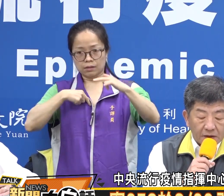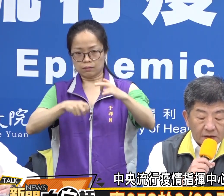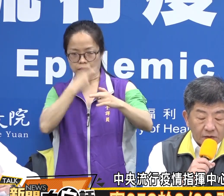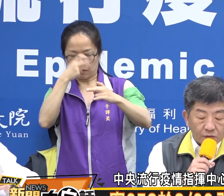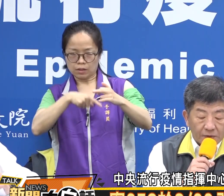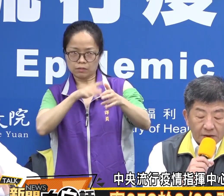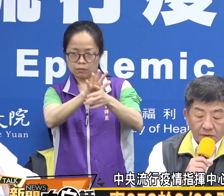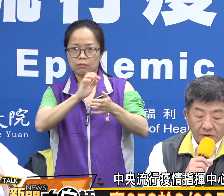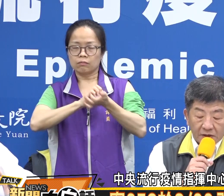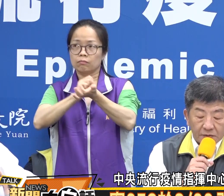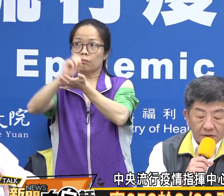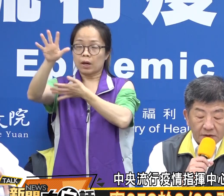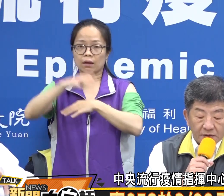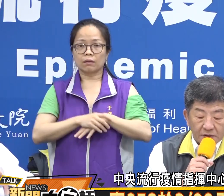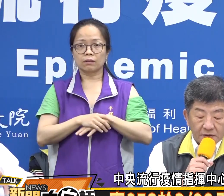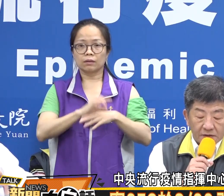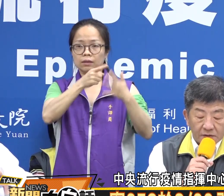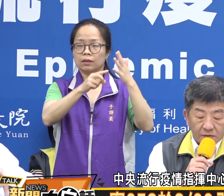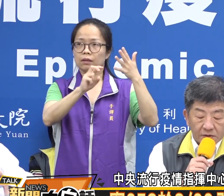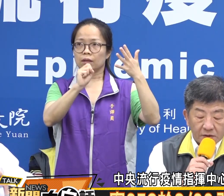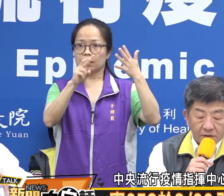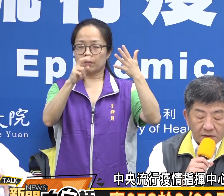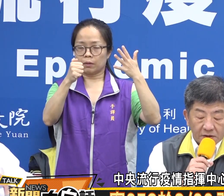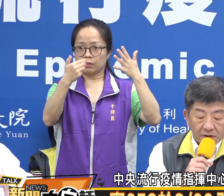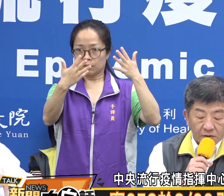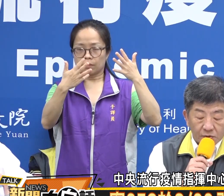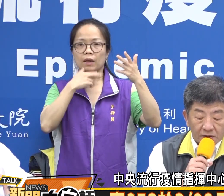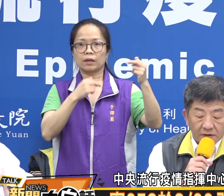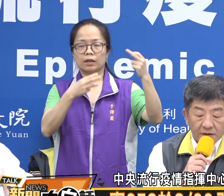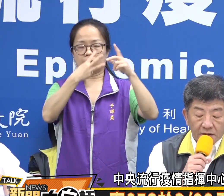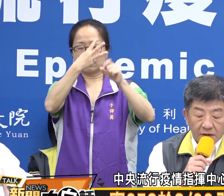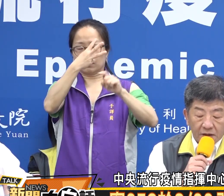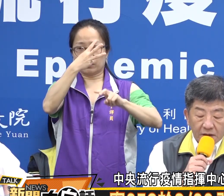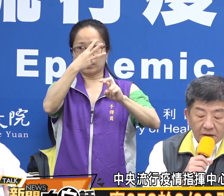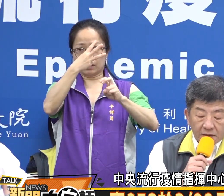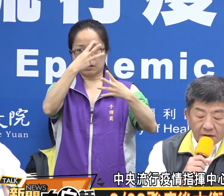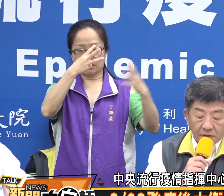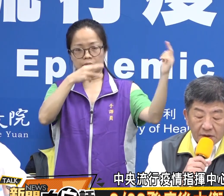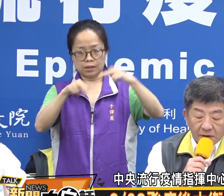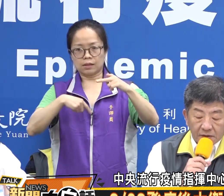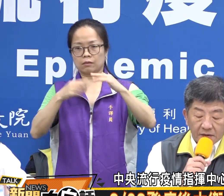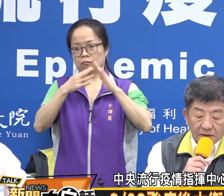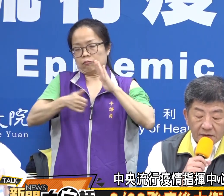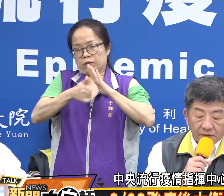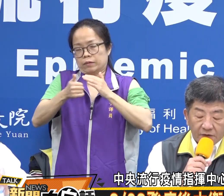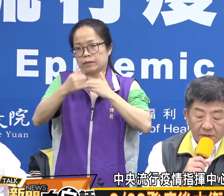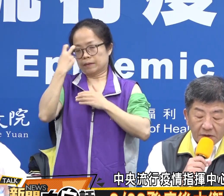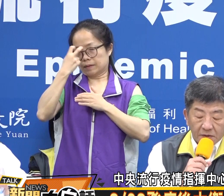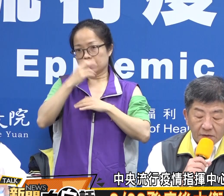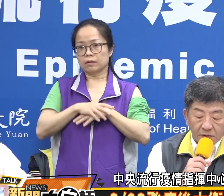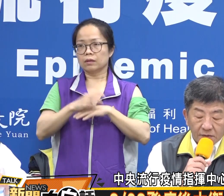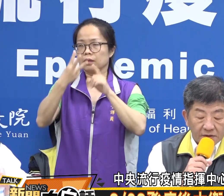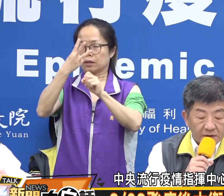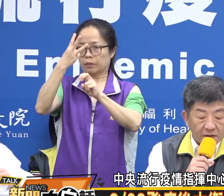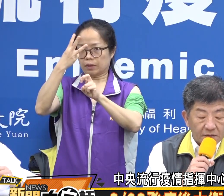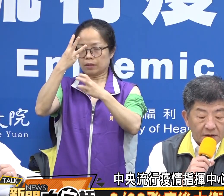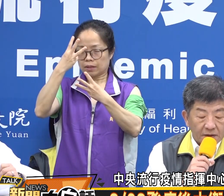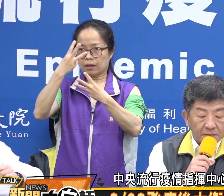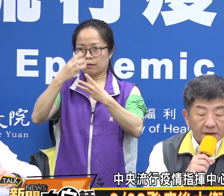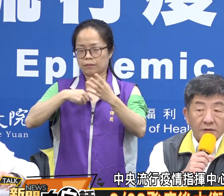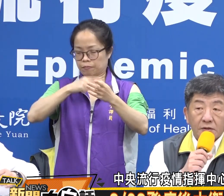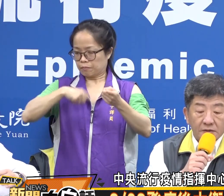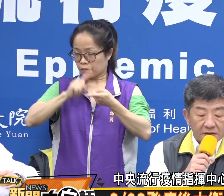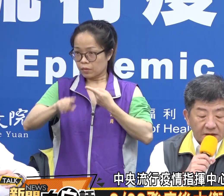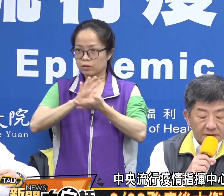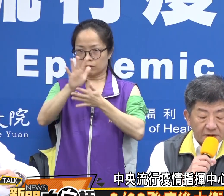报，按258于3月22日入境后进行居家检疫，3月23日发病后由卫生单